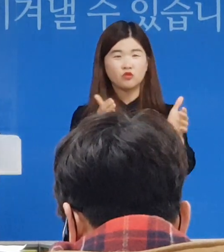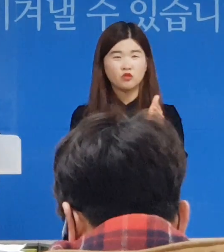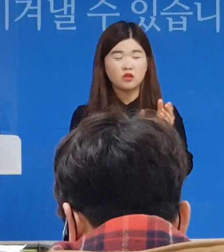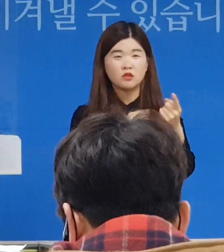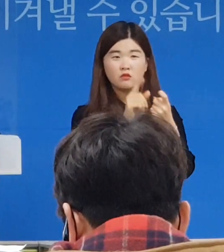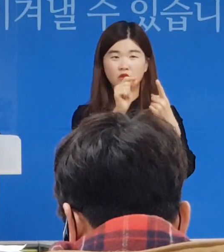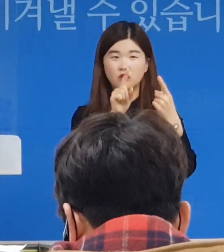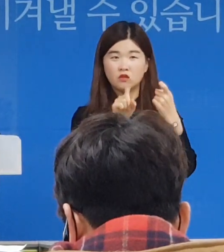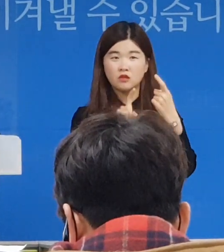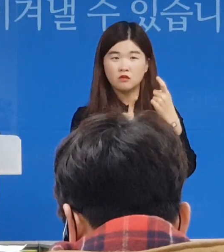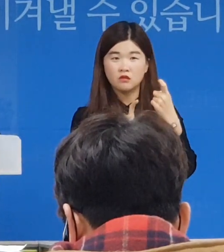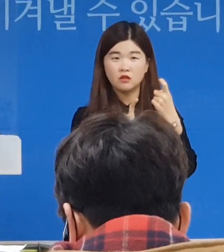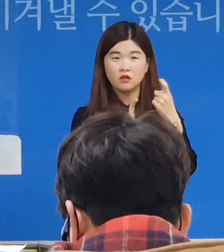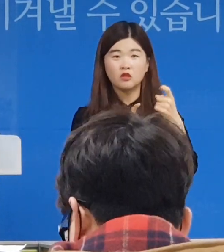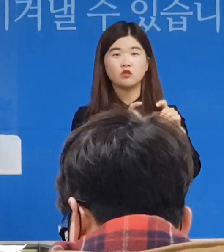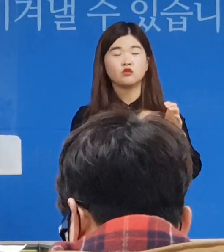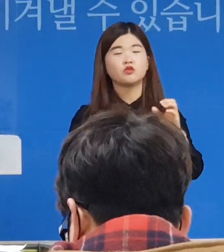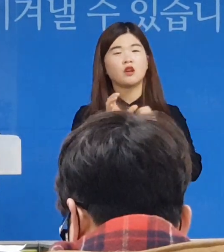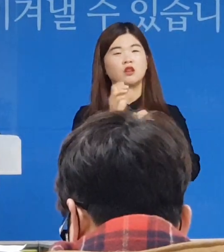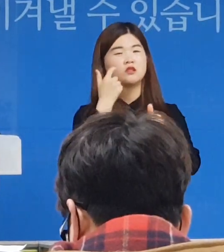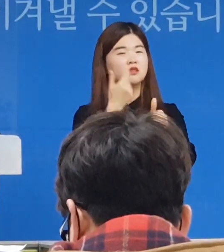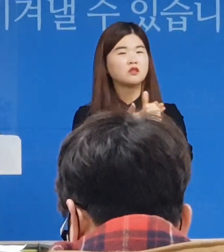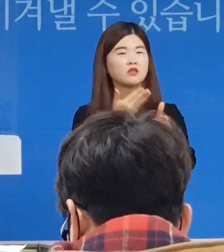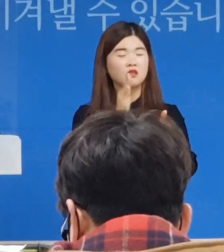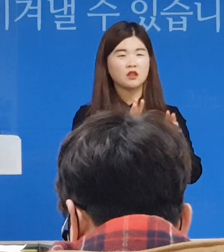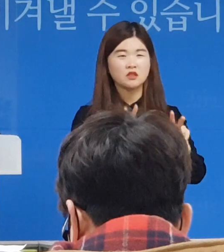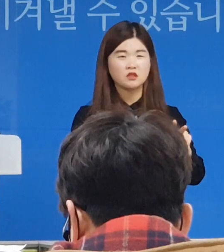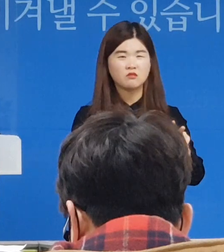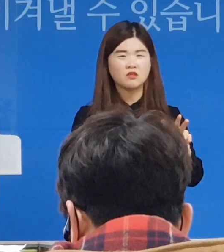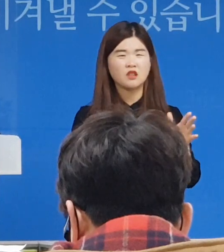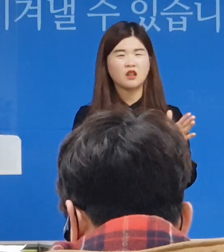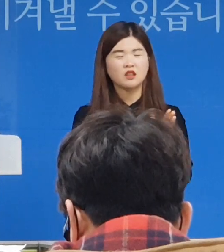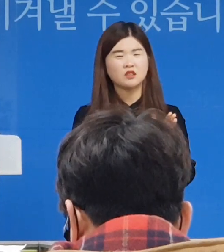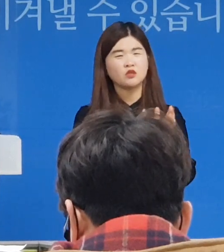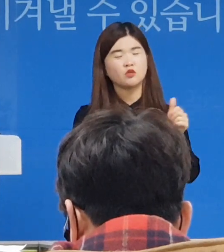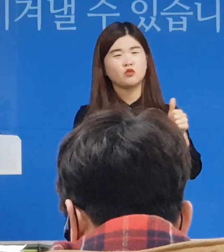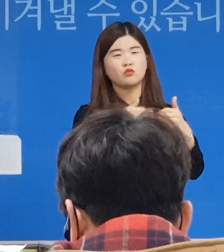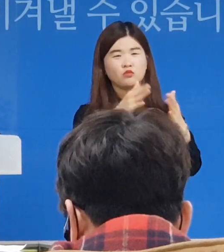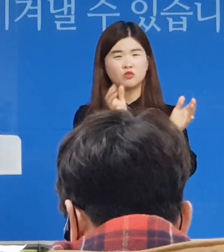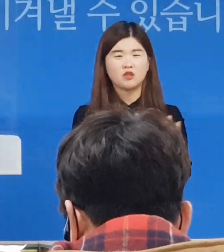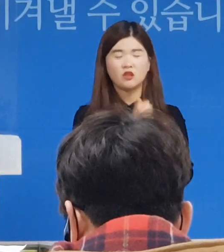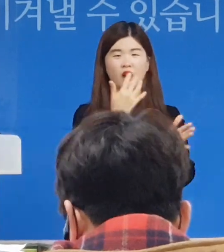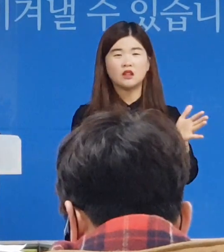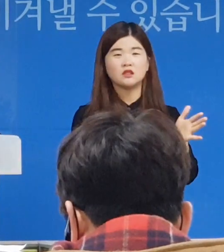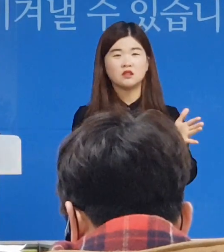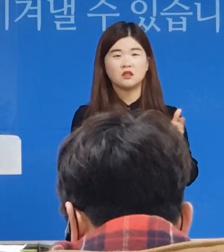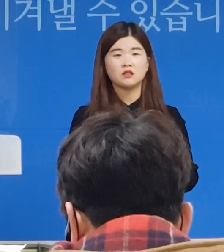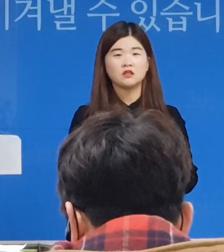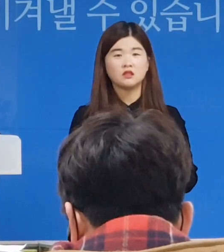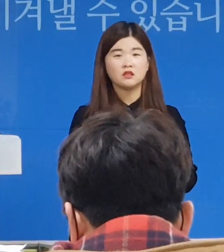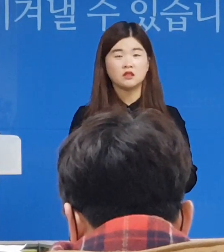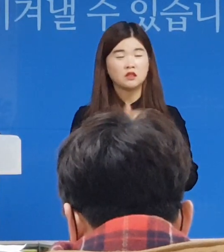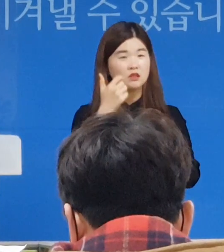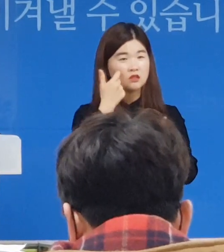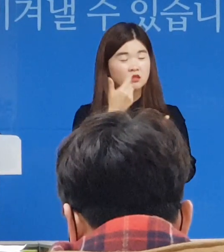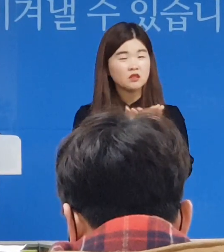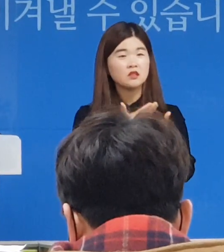10월 1일 날 추가 질의를 해놓은 상태인데 아직까지 이제 교육부에서 회신을 못 받았습니다. 그 질의 내용은 뒤에 전부